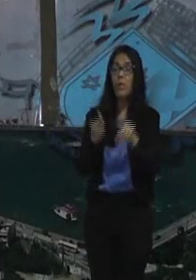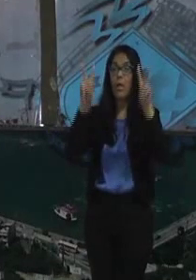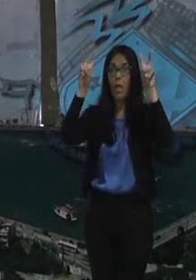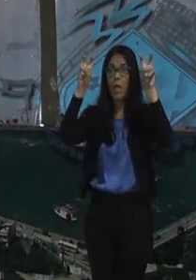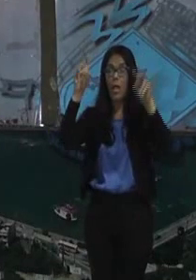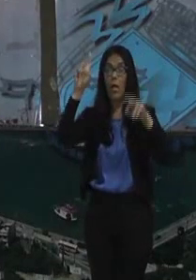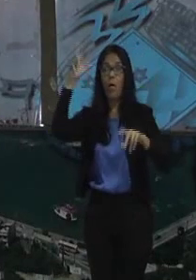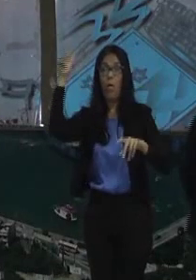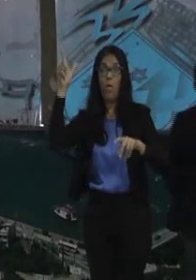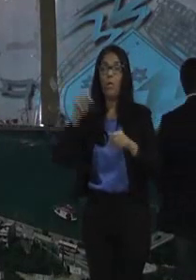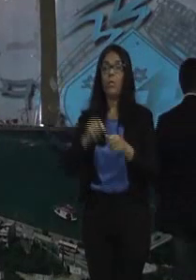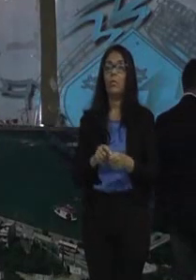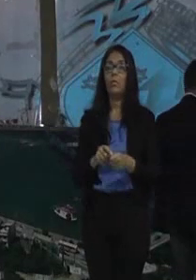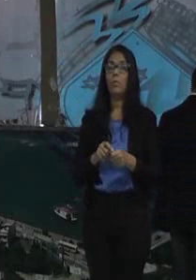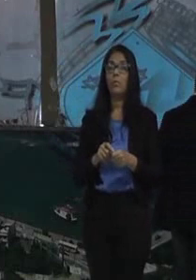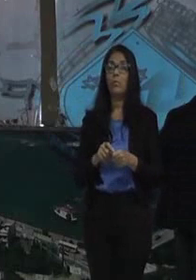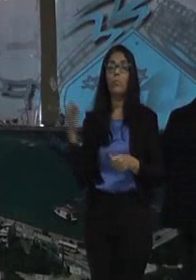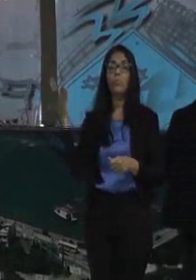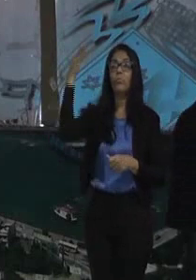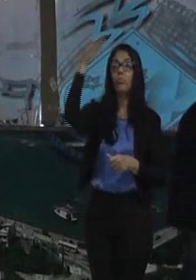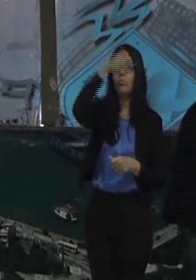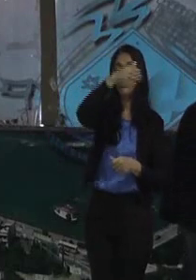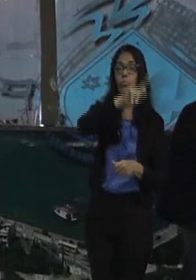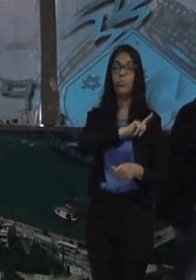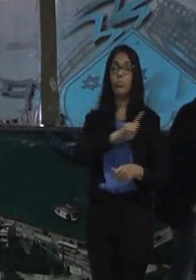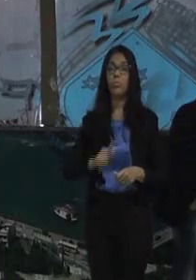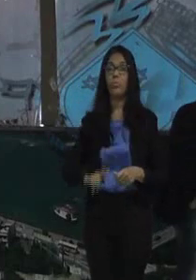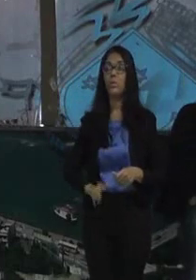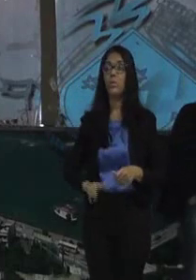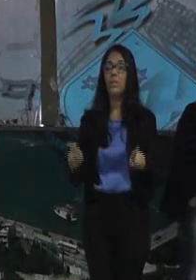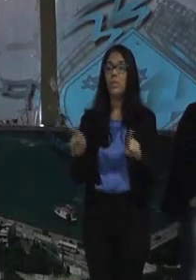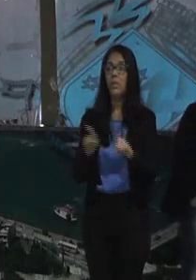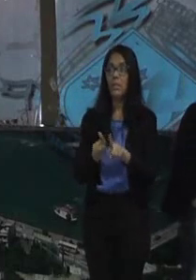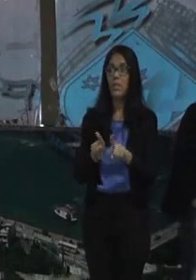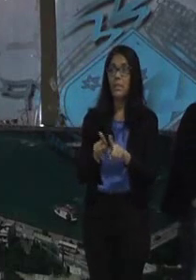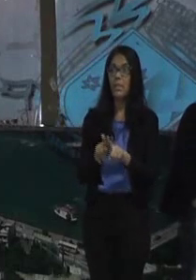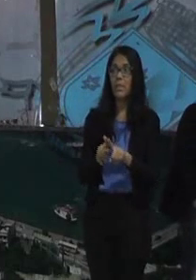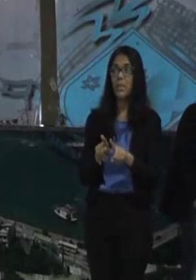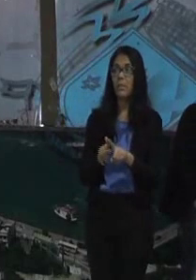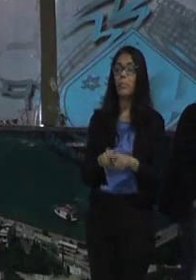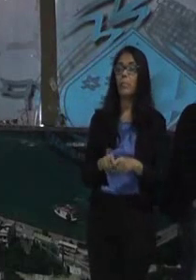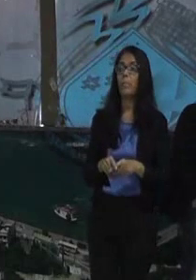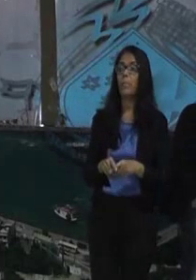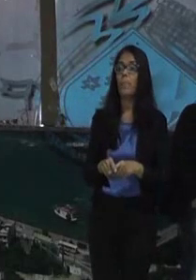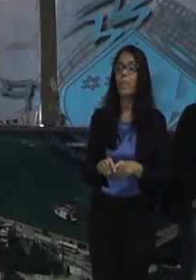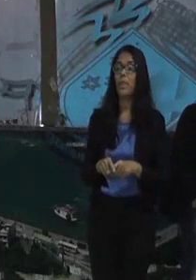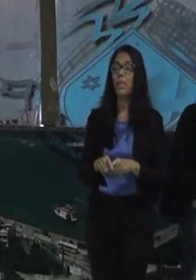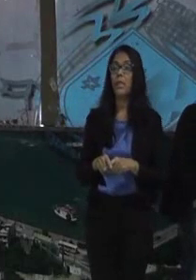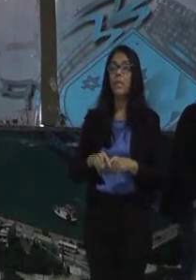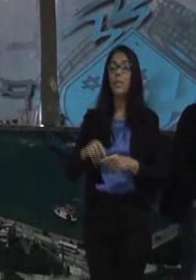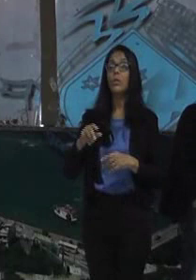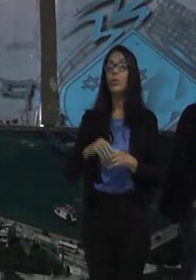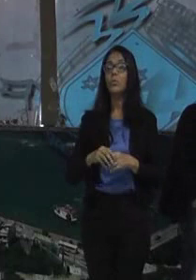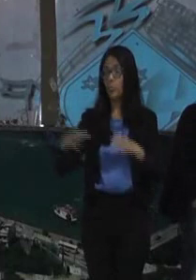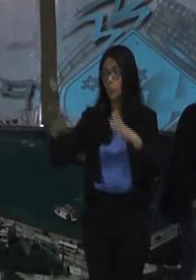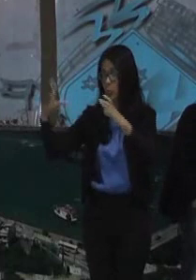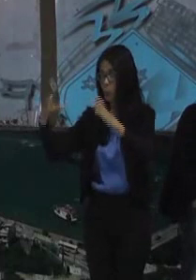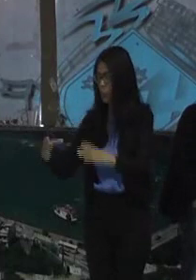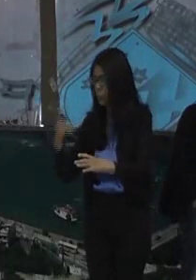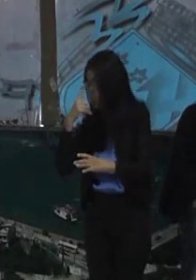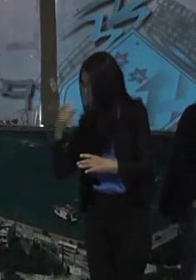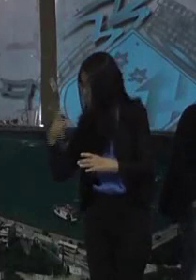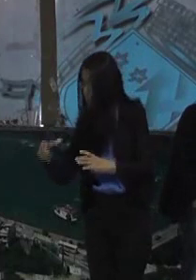e também o governador Rui Costa apontou, foi o taponamento do canal de esgoto no Malhado. A indicação